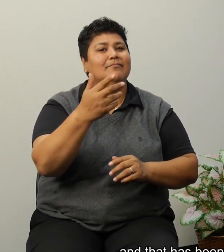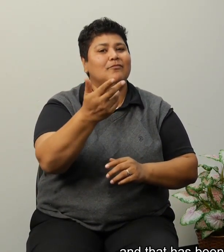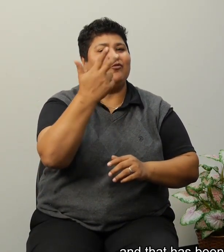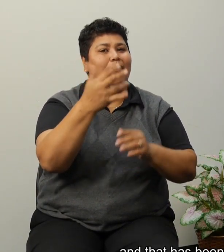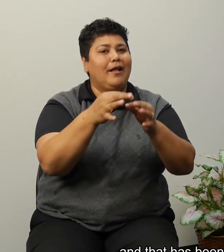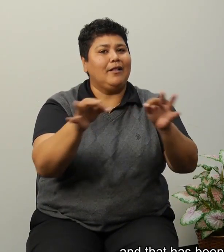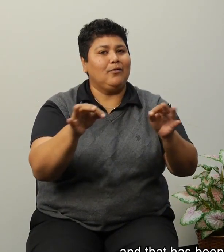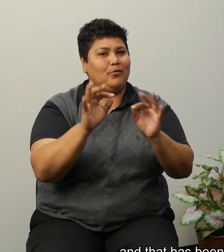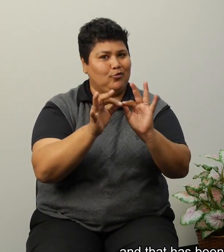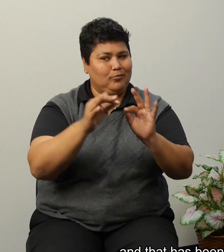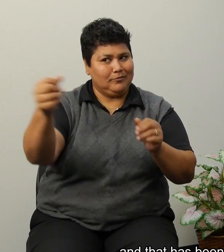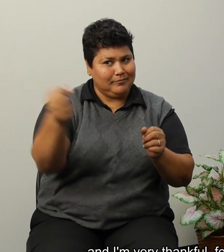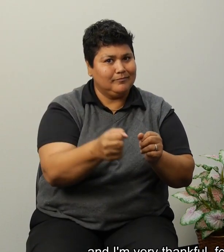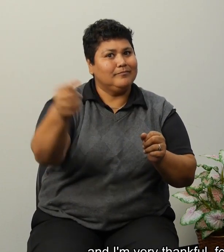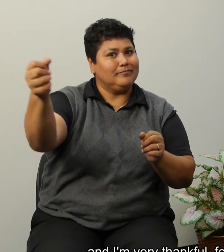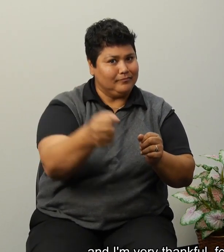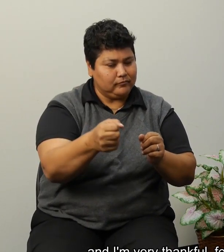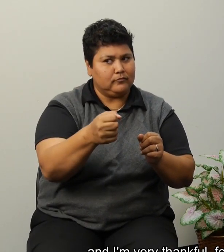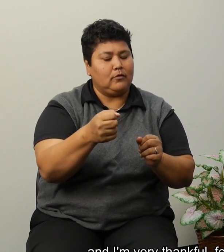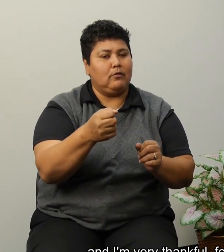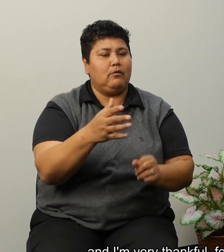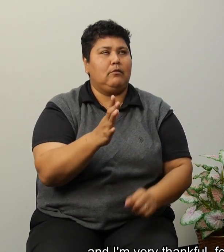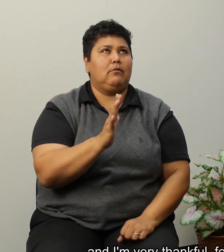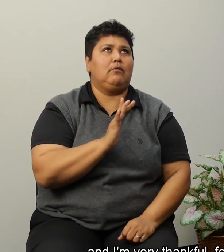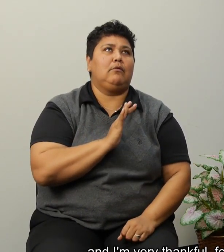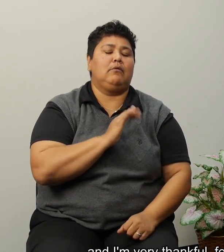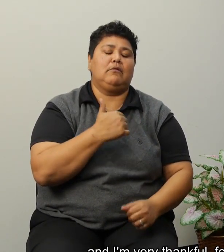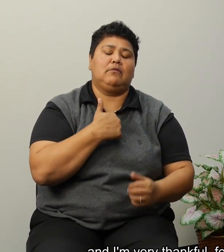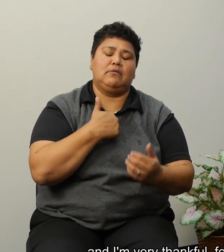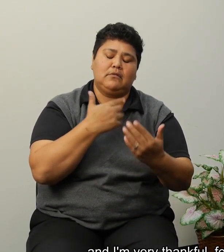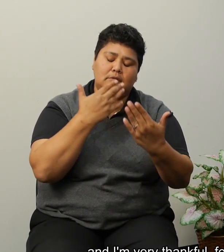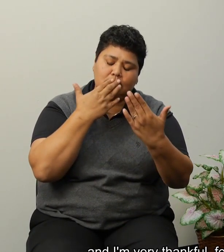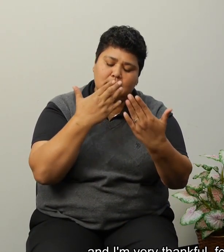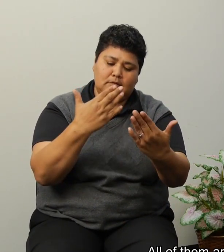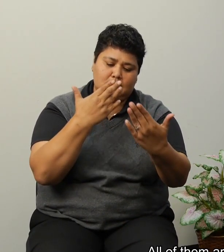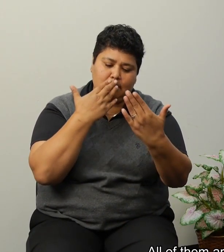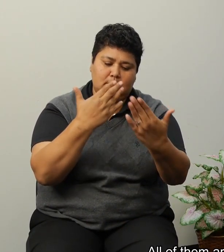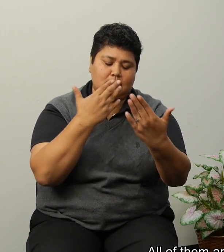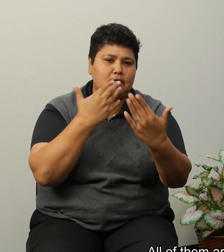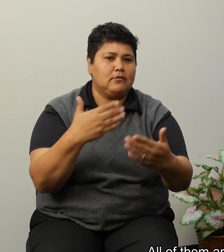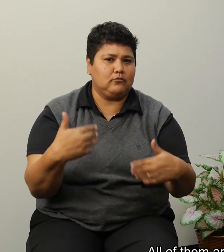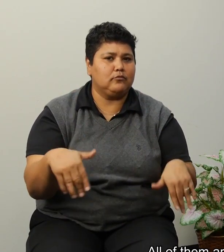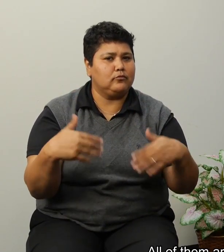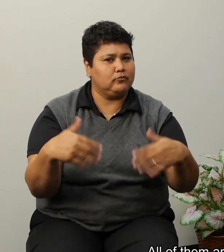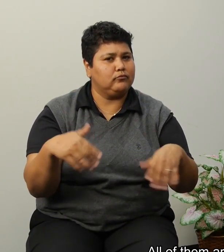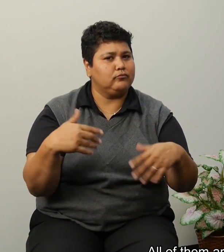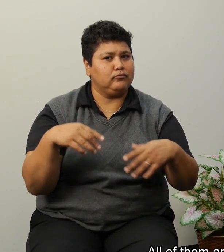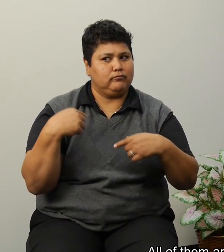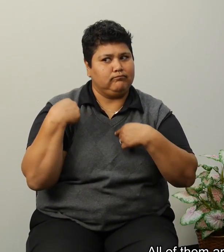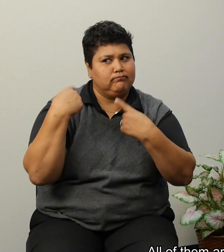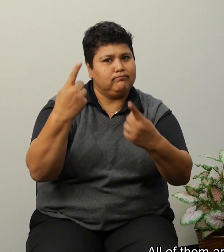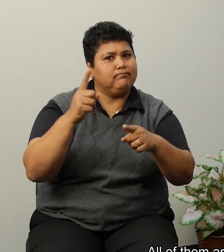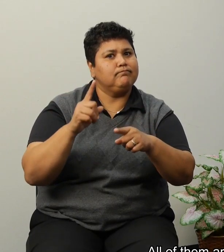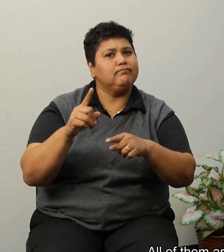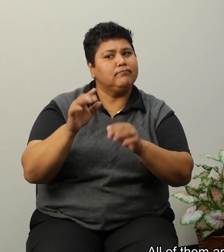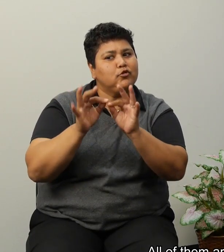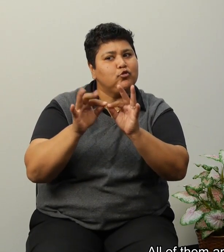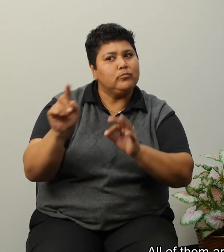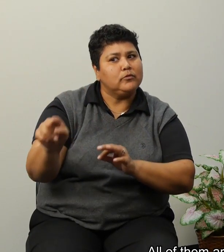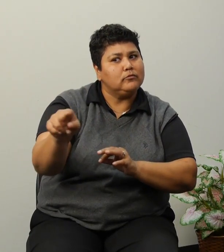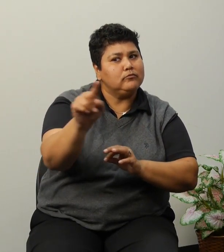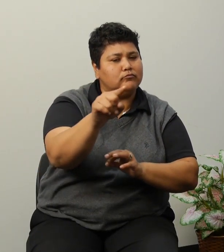y me ha servido mucho y esto me ha agradecido con todos los intérpretes todos son muy